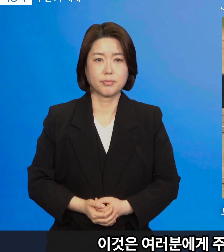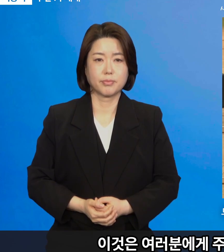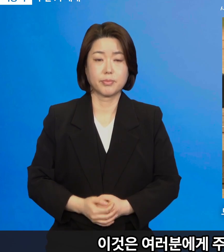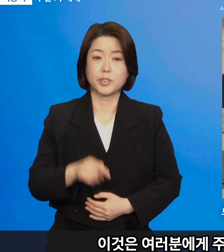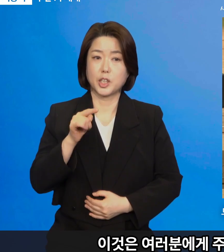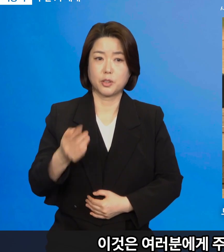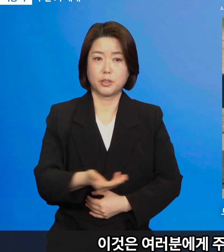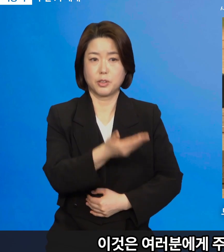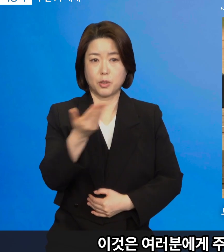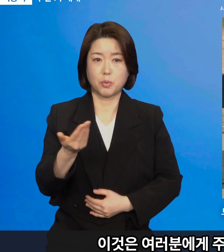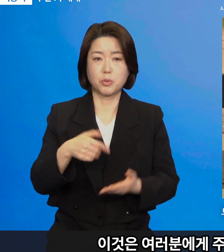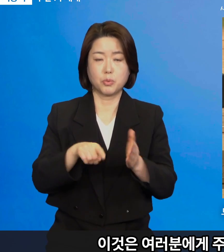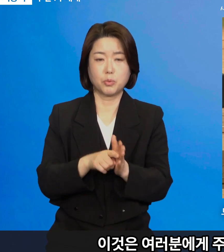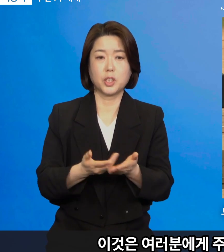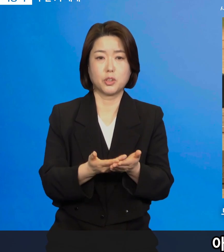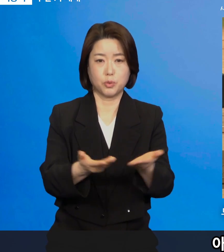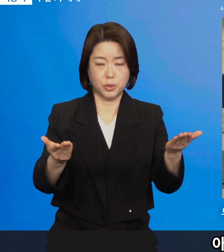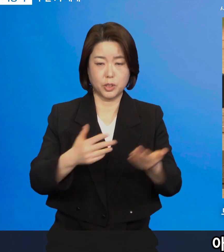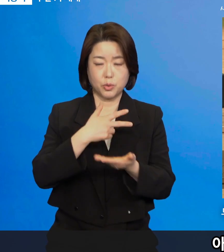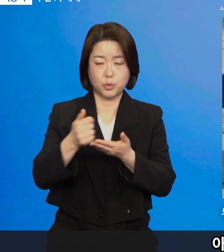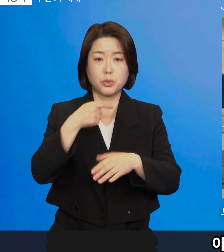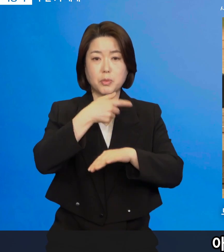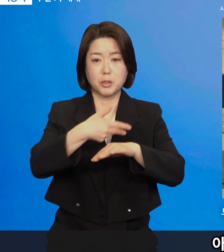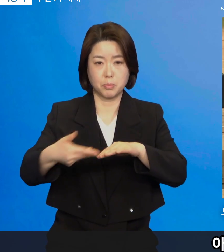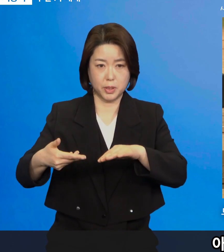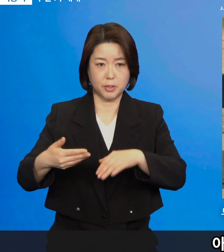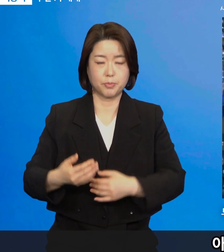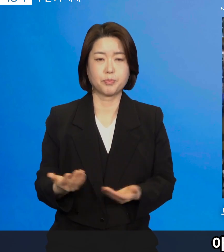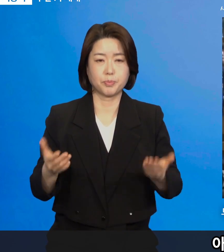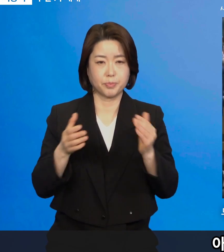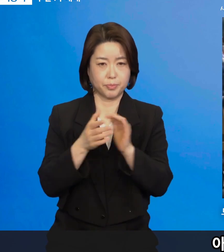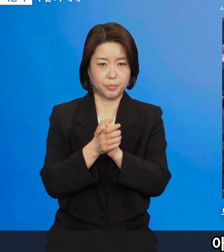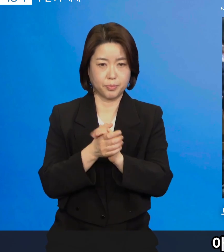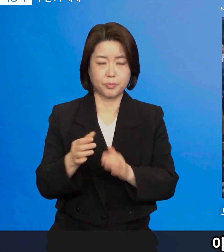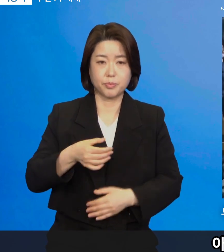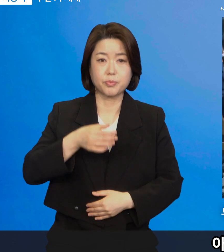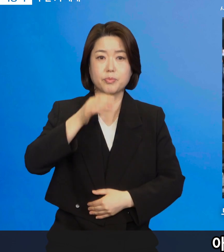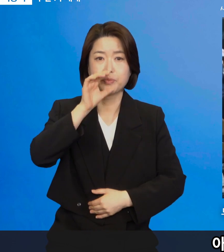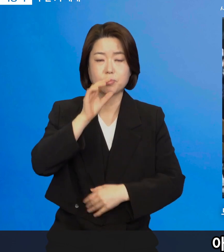이것은 여러분이 주시는 주님의 피입니다. 아멘.